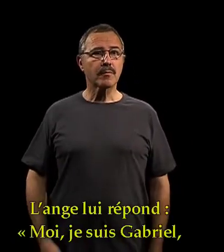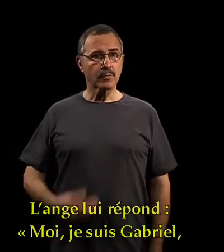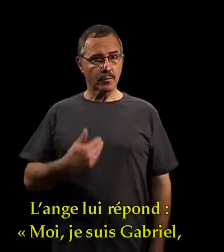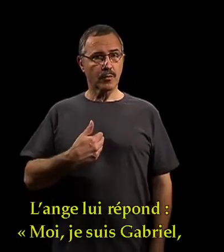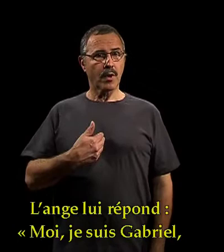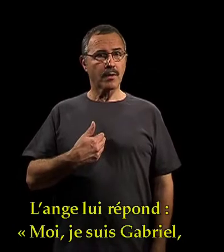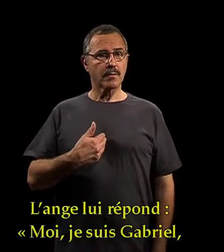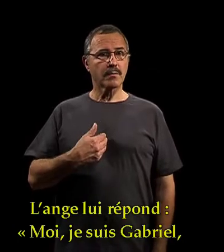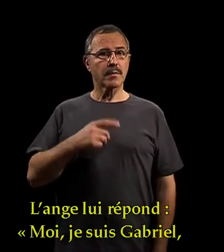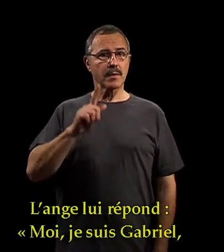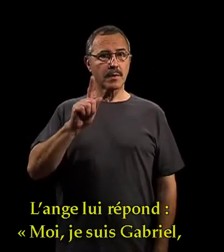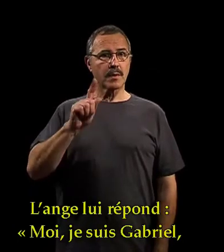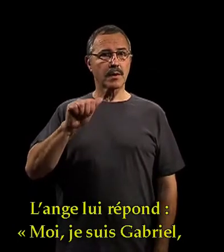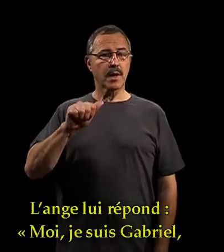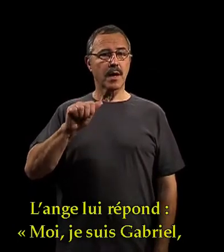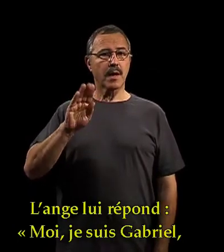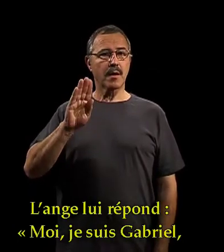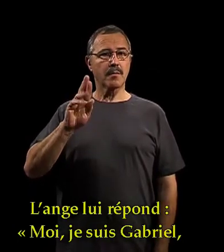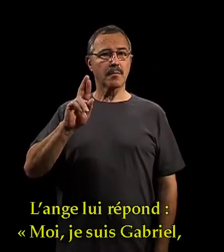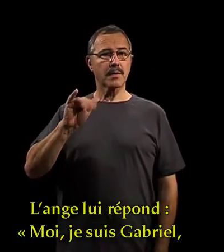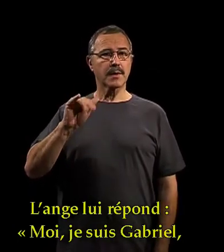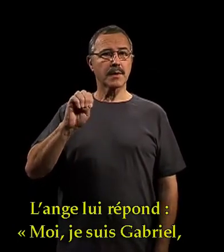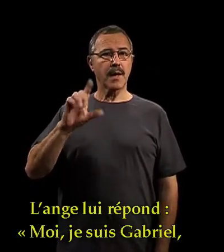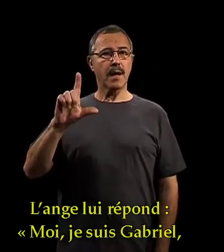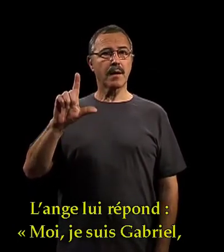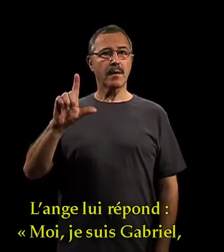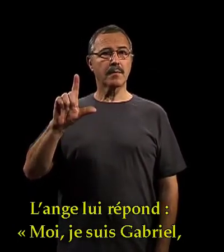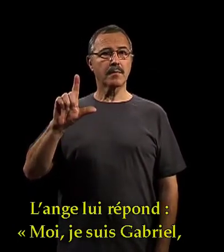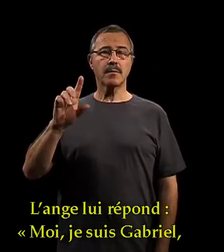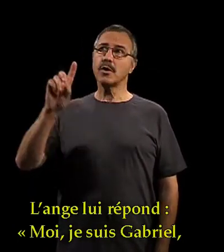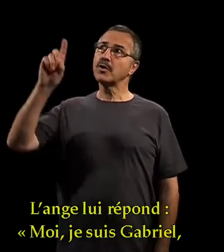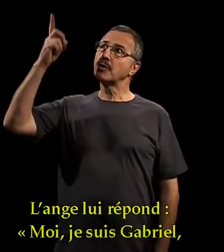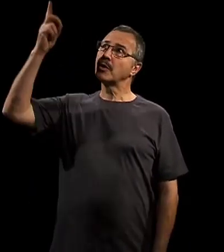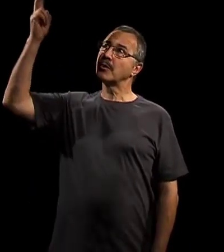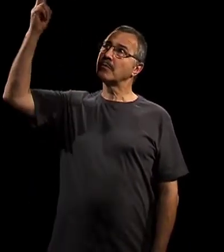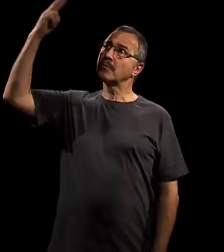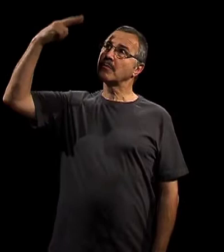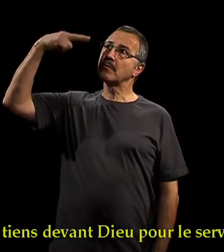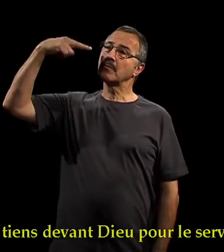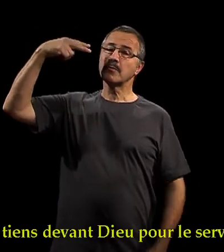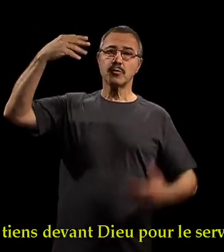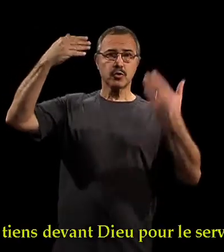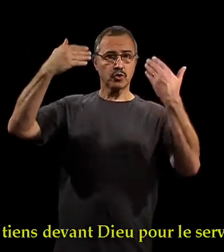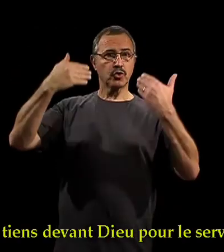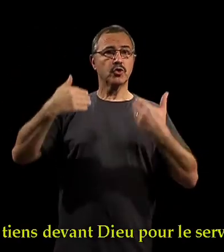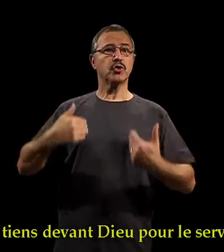L'ange lui répond : « Moi, je suis Gabriel. Je me tiens devant Dieu pour le servir.